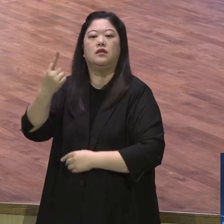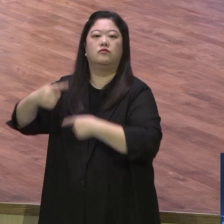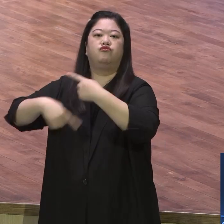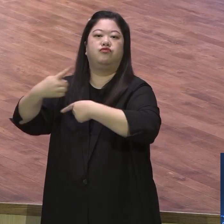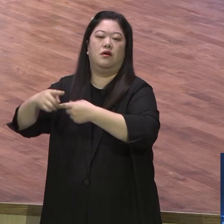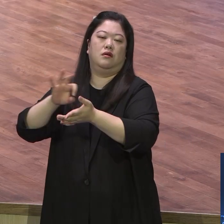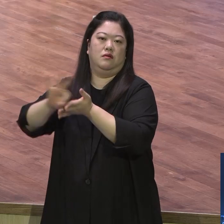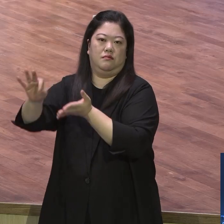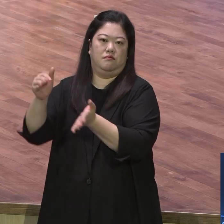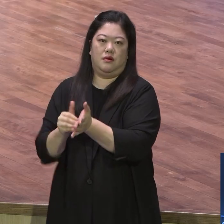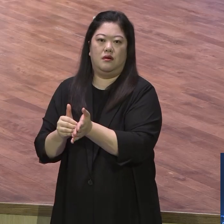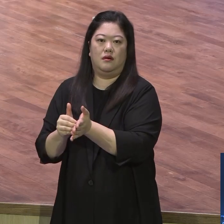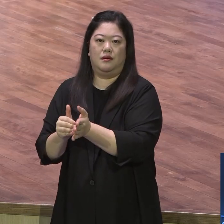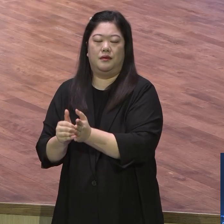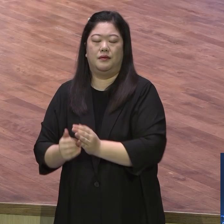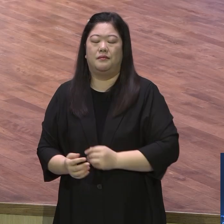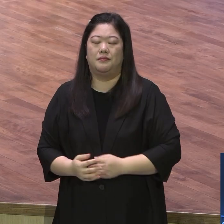안심의 삶이에요